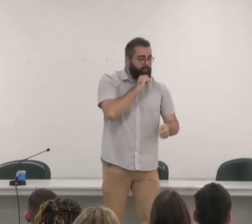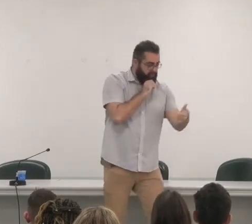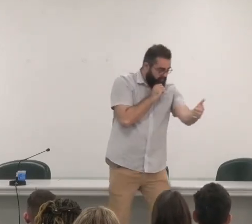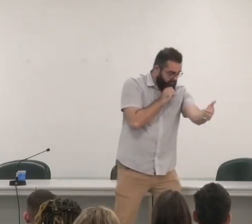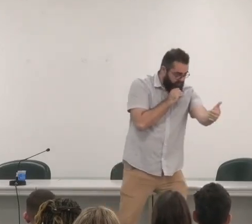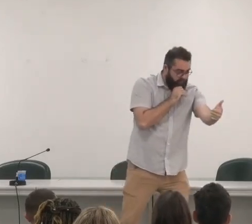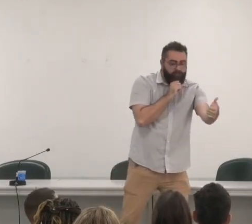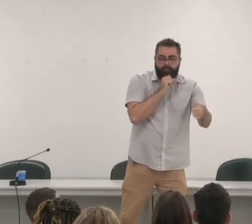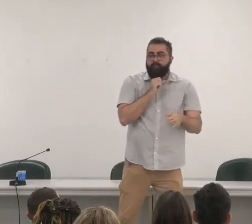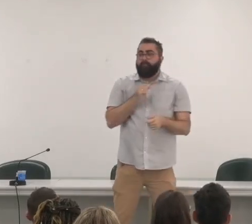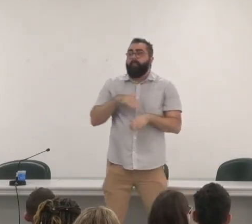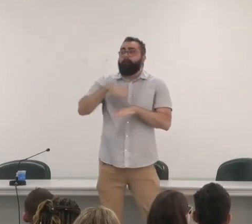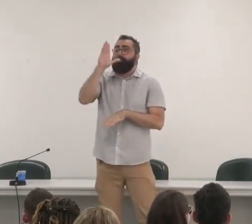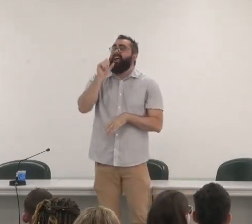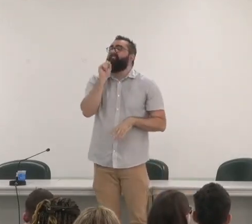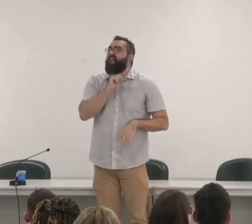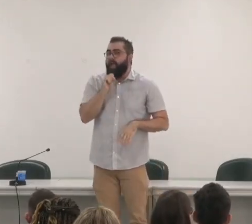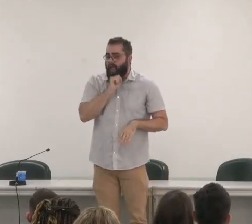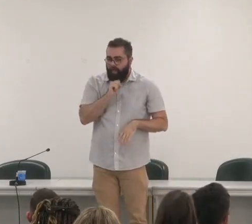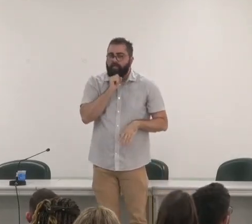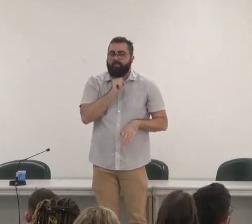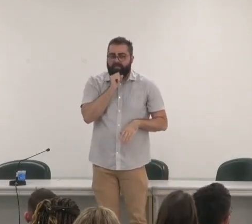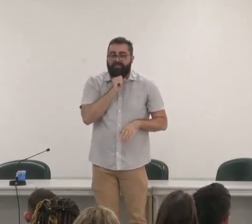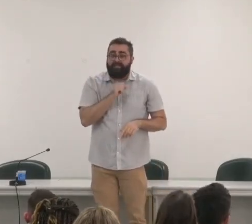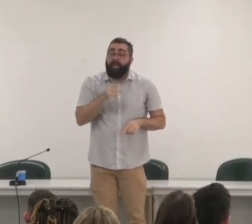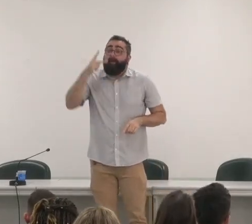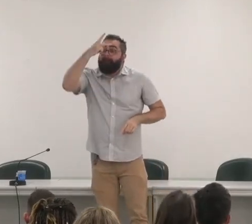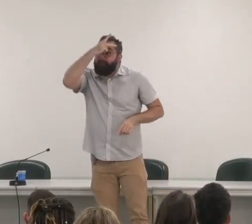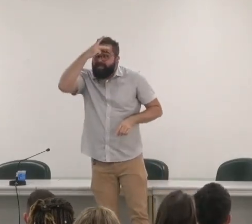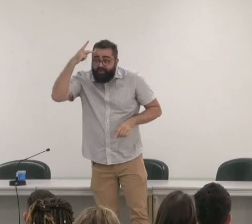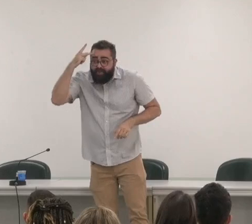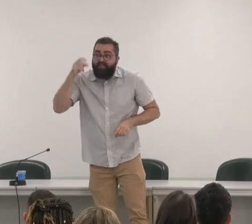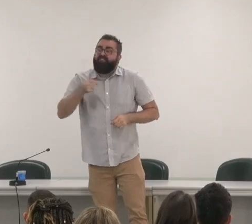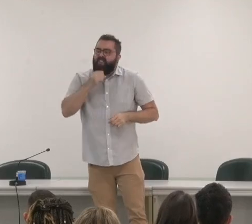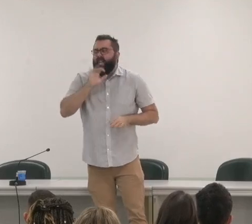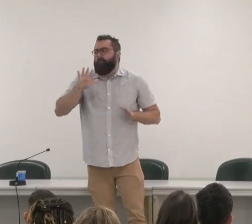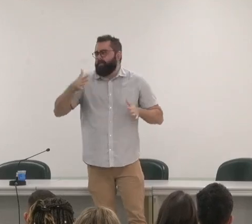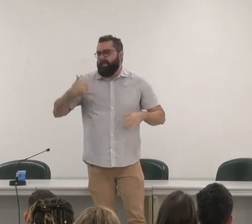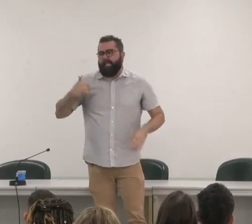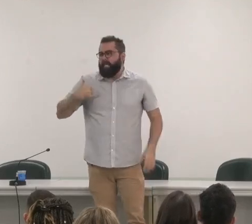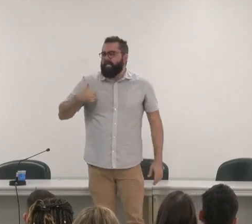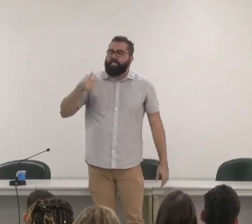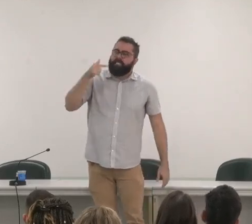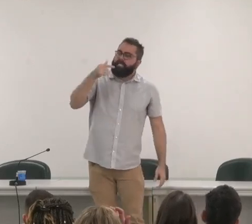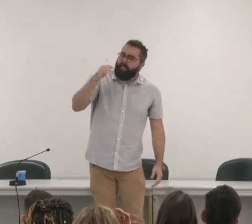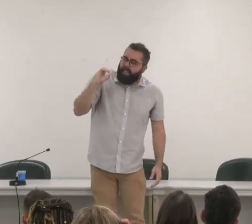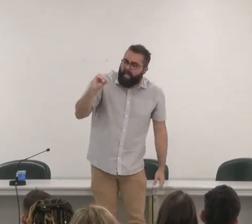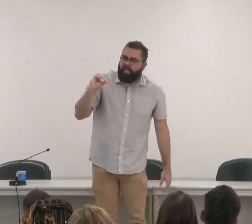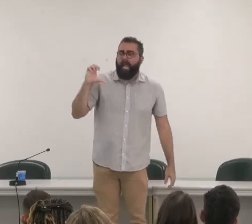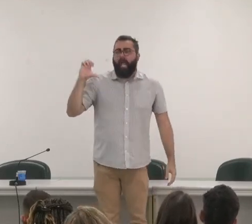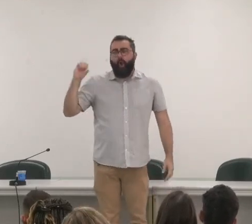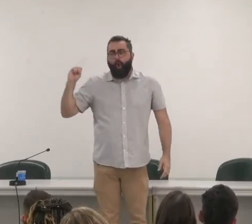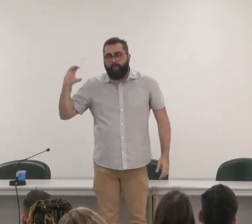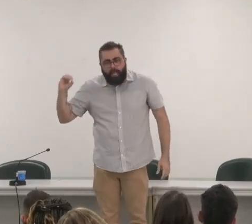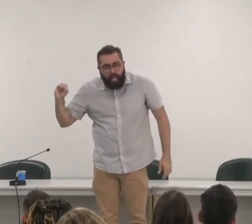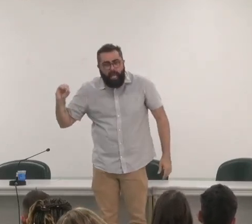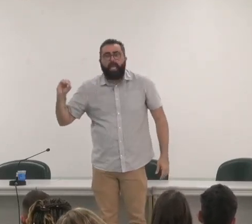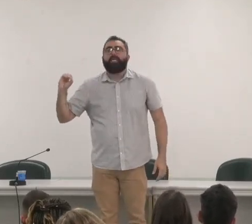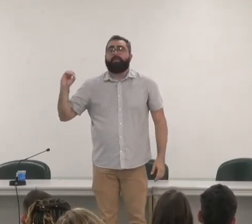geracionalmente. Então, a gente fez entrevistas com pessoas mais velhas, por volta dos seus 70 anos,